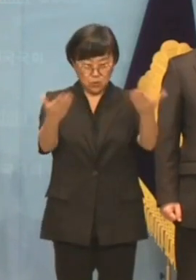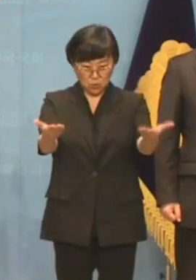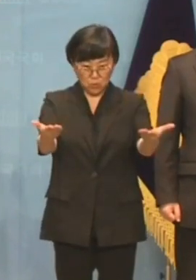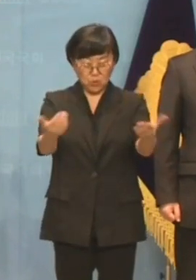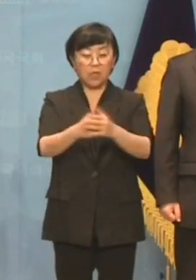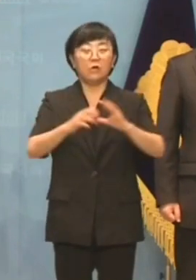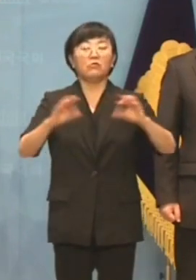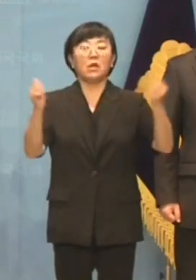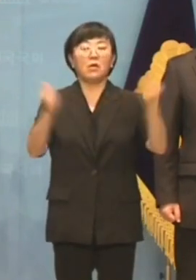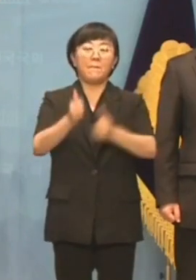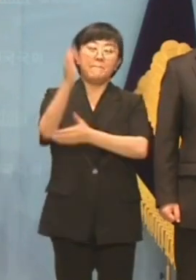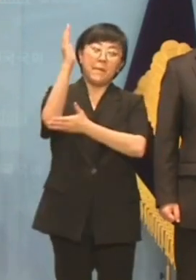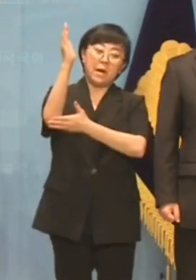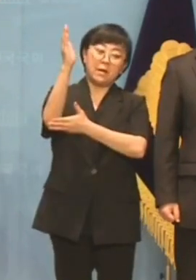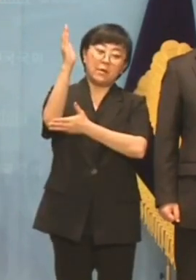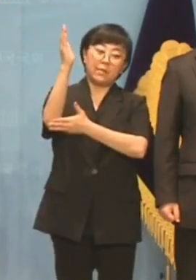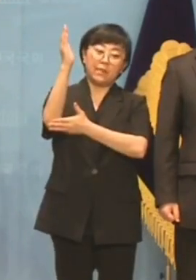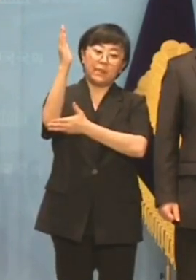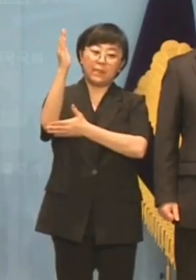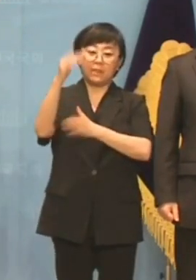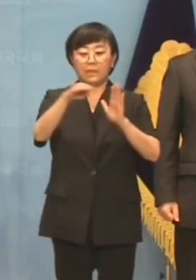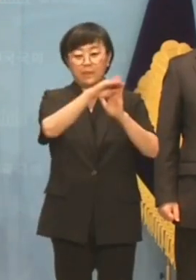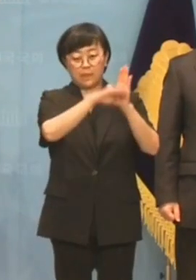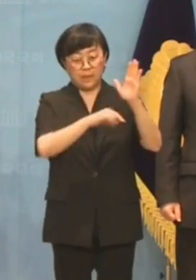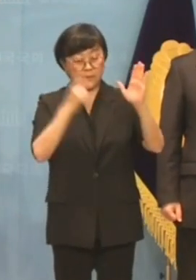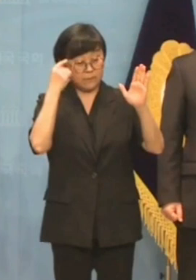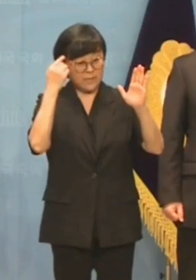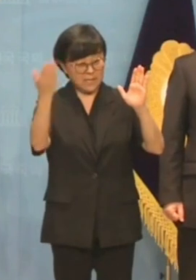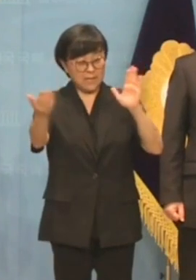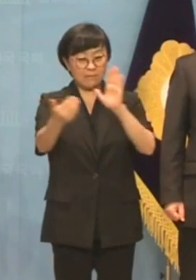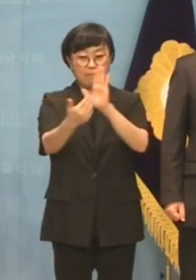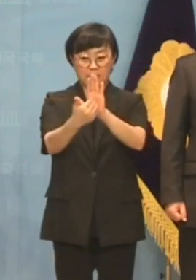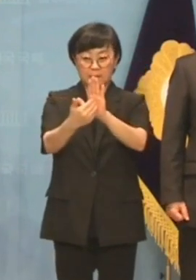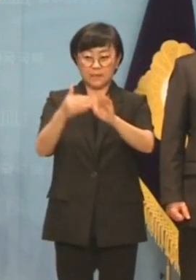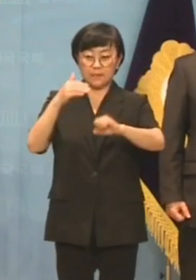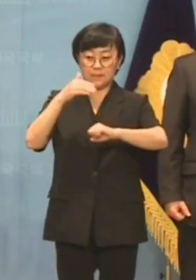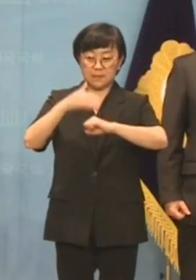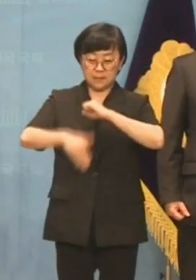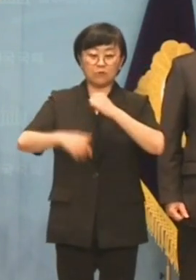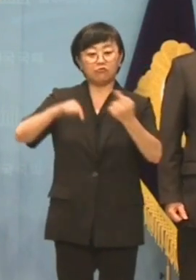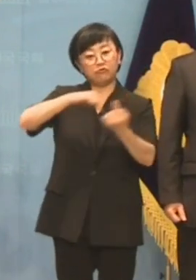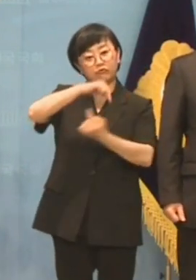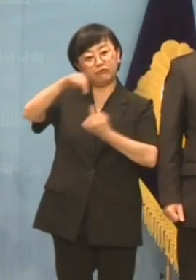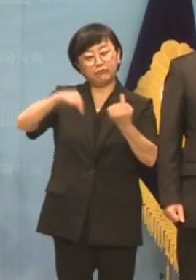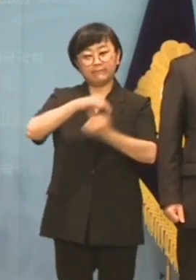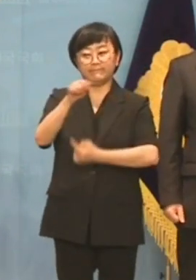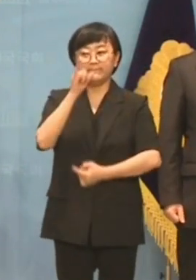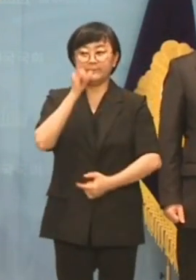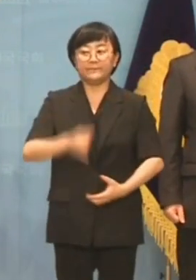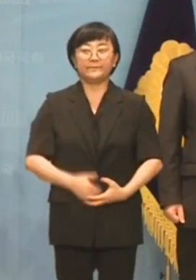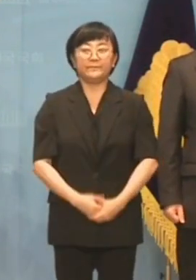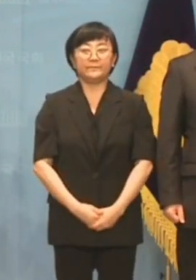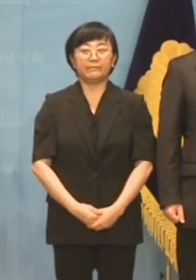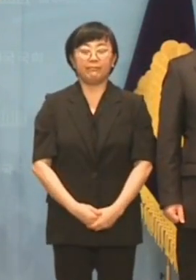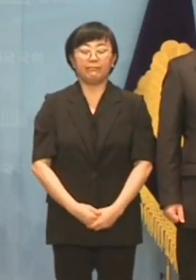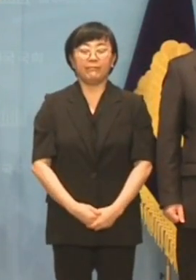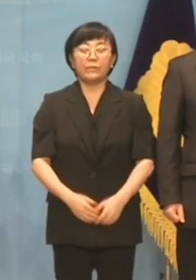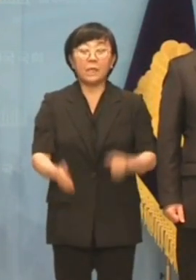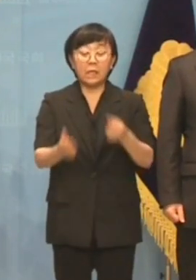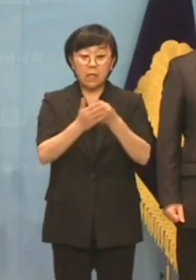의원들의 발언 그리고 의원들의 현안 질의를 막는 방식으로 운영을 했습니다.